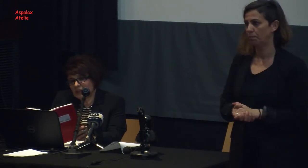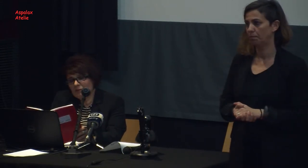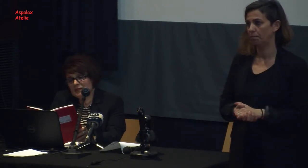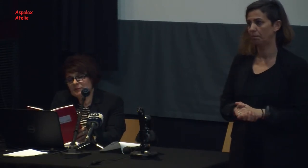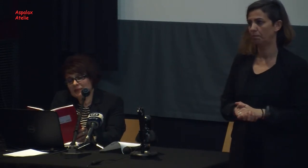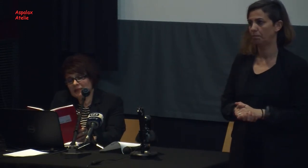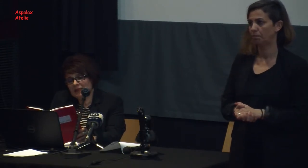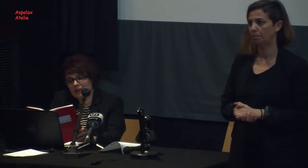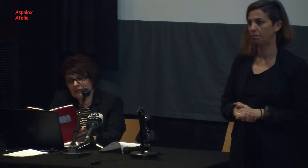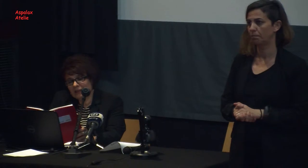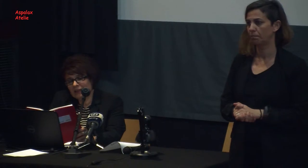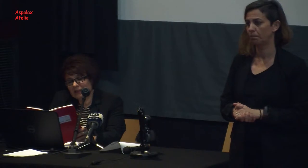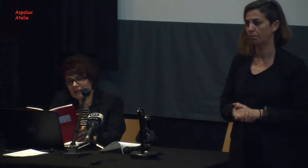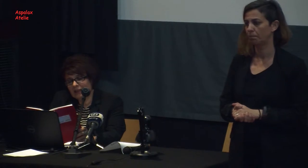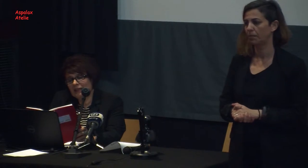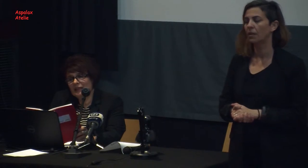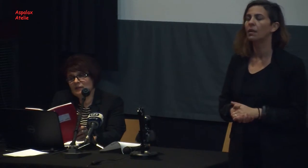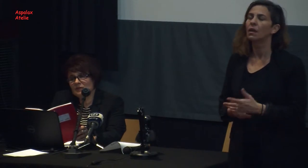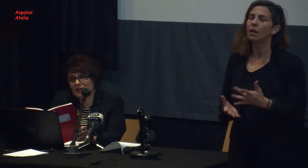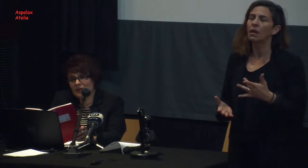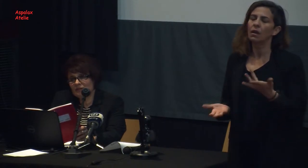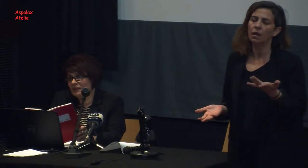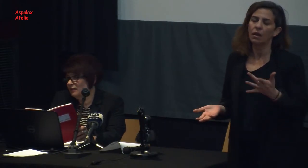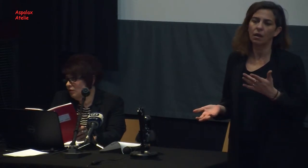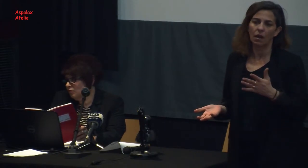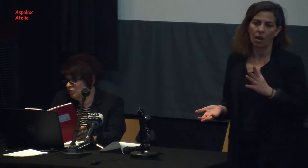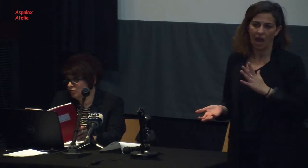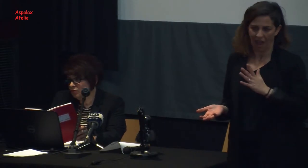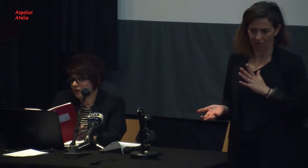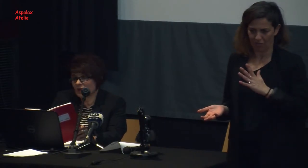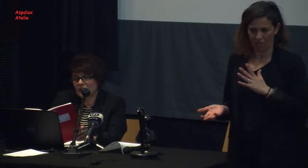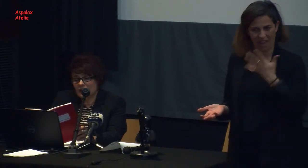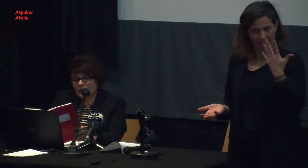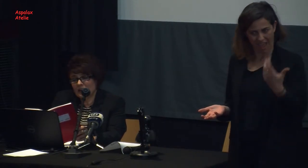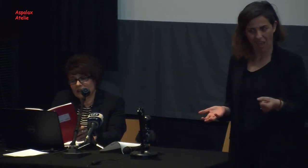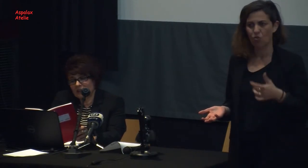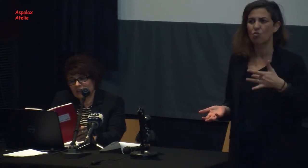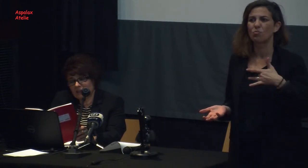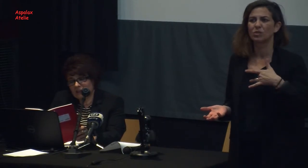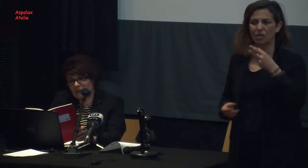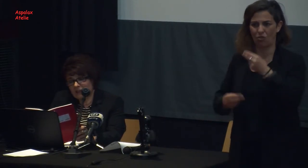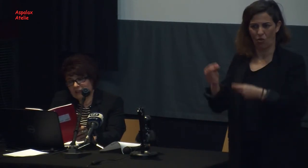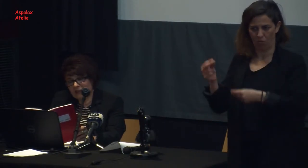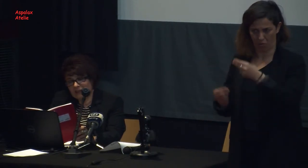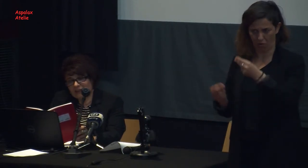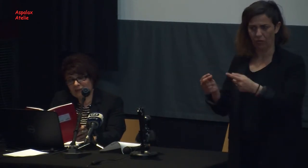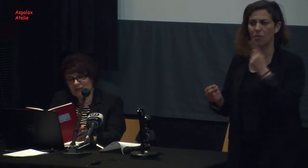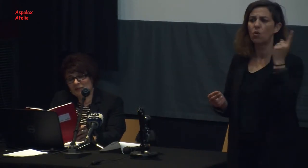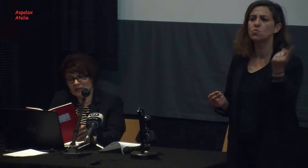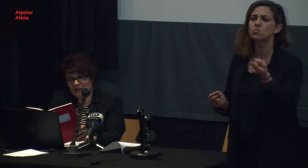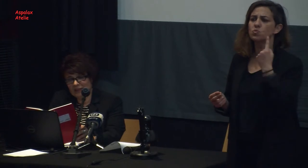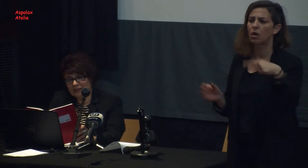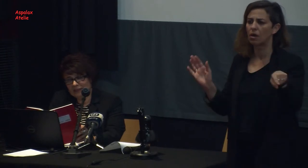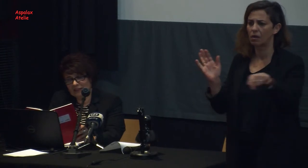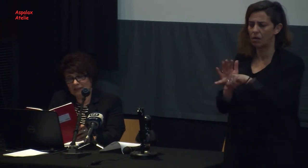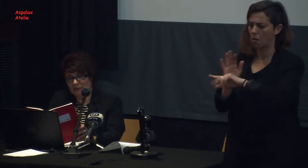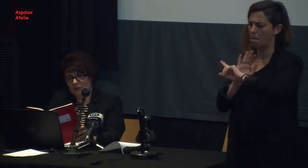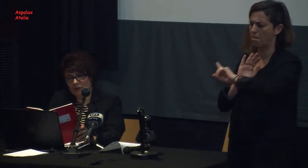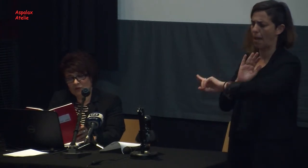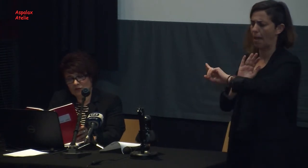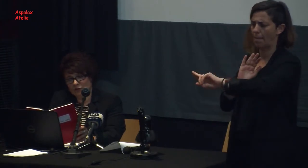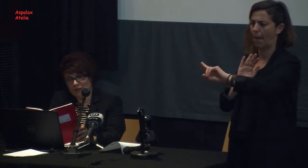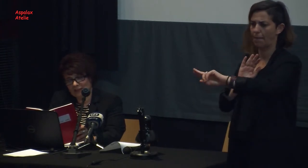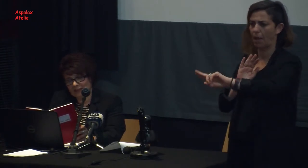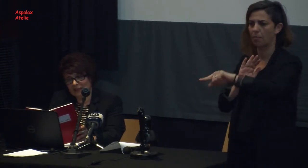Το στίγμα στην ψυχική διαταραχή είναι μια δεύτερη νόσος, λένε οι ψυχίατροι